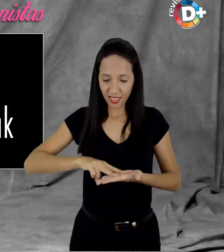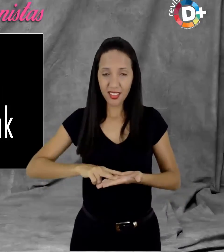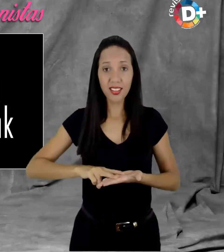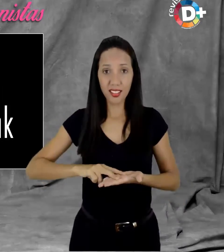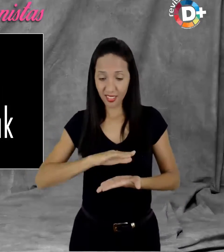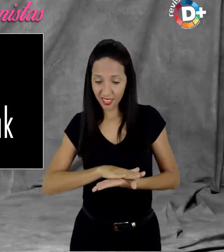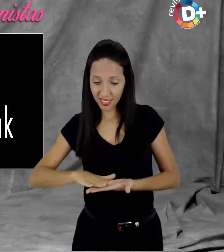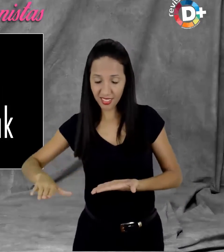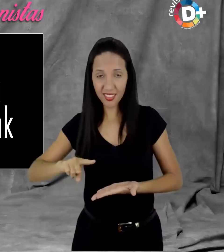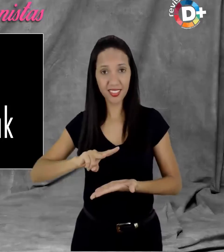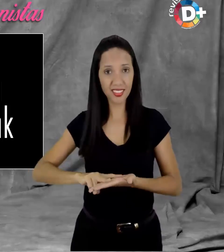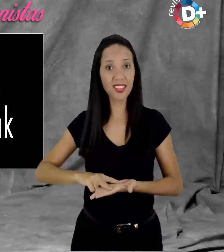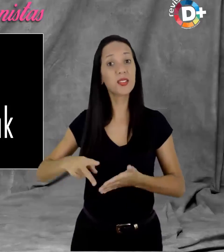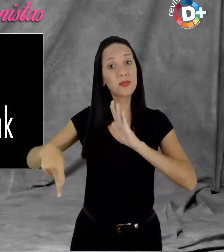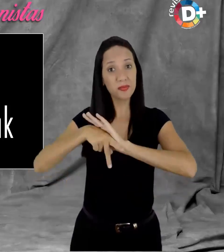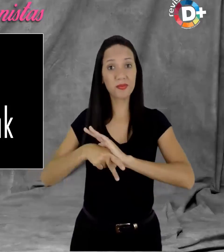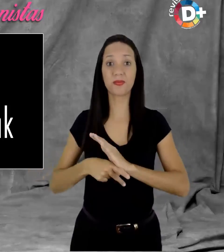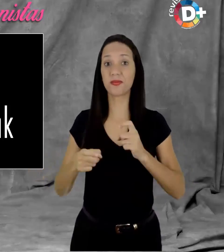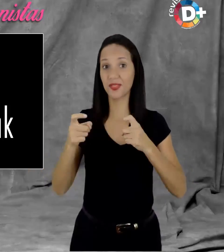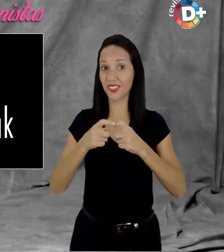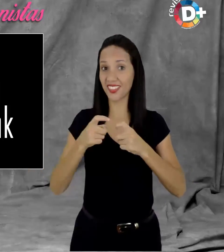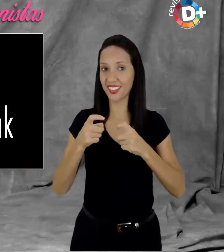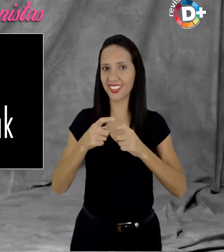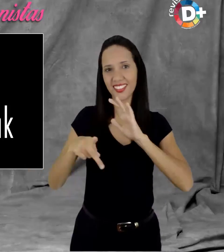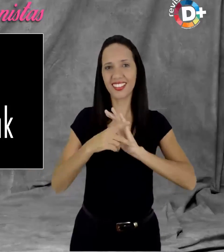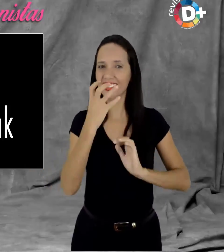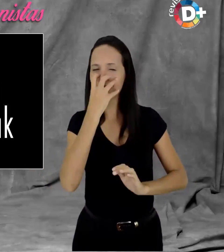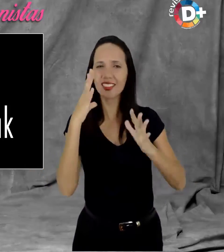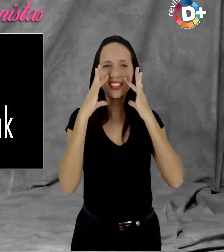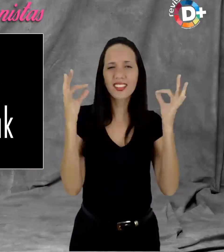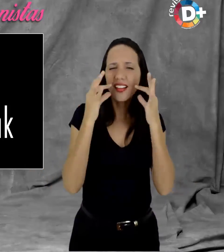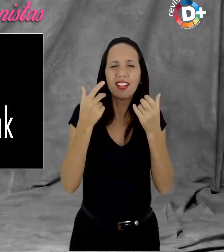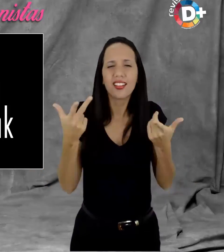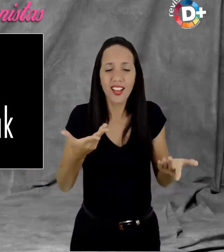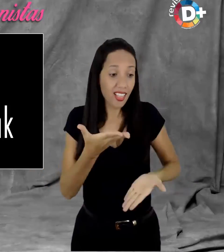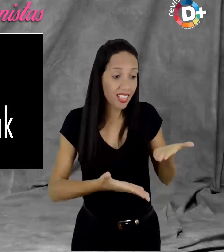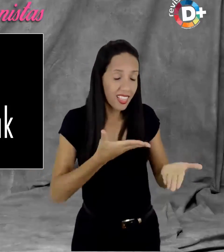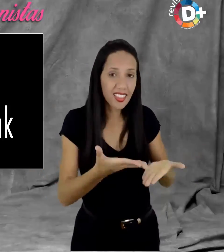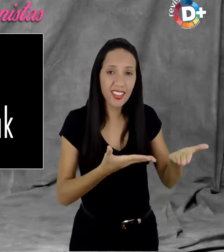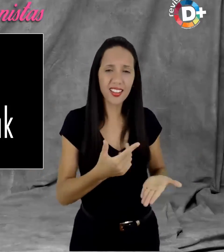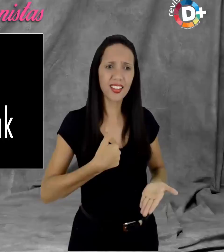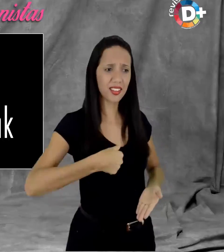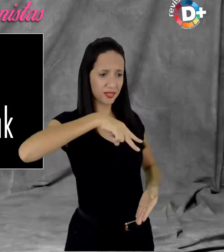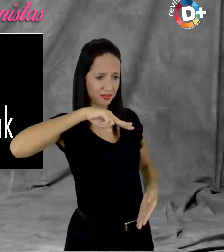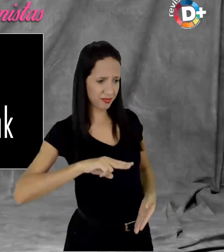É assim que a veterinária atende seus ilustres clientes. Eu deito no chão com os gatos e os